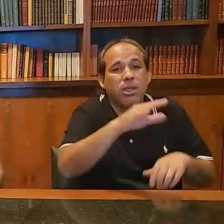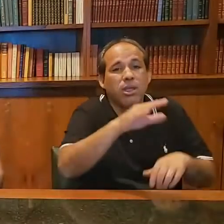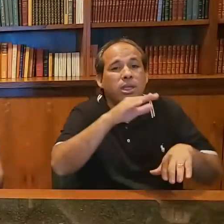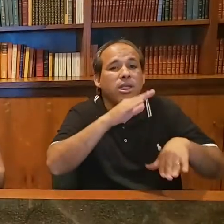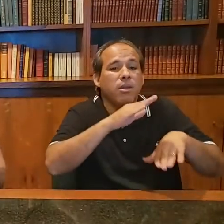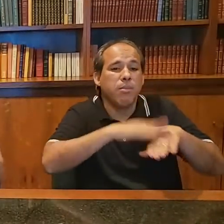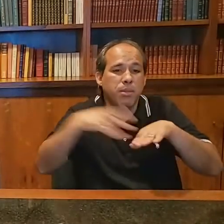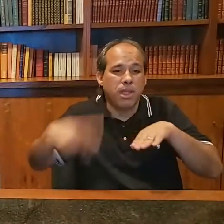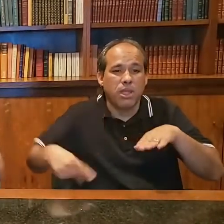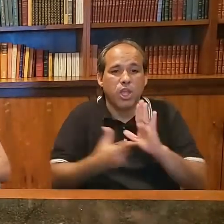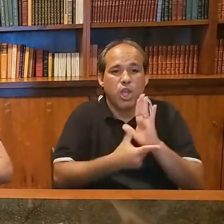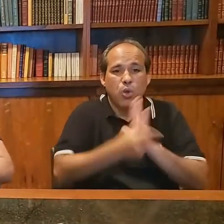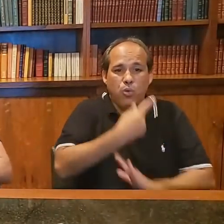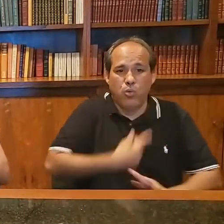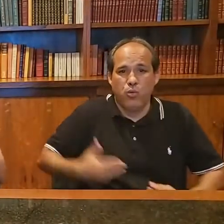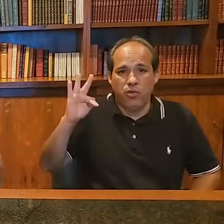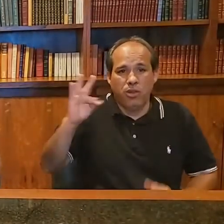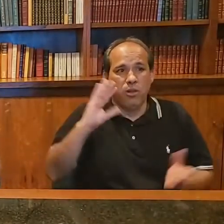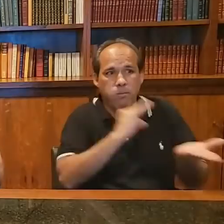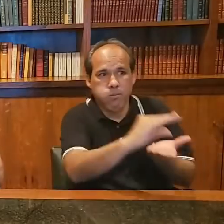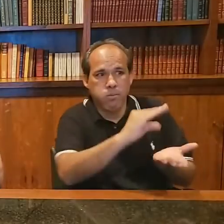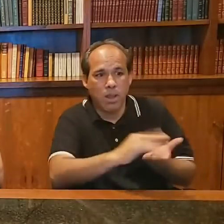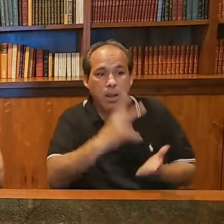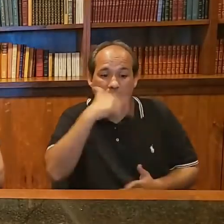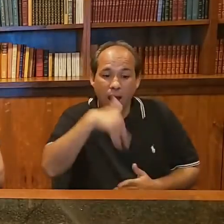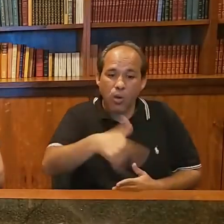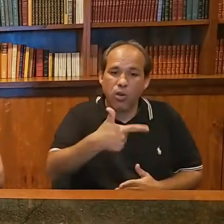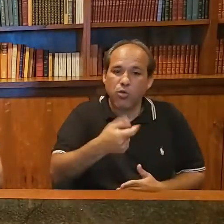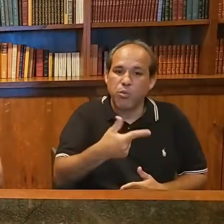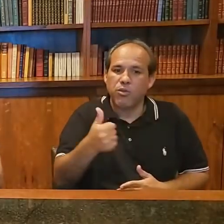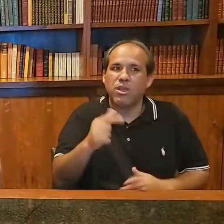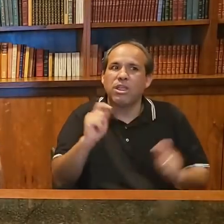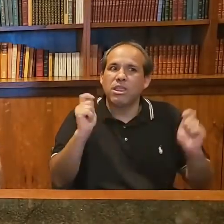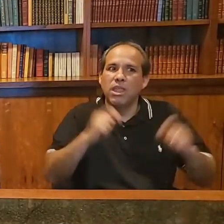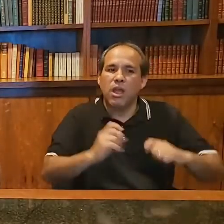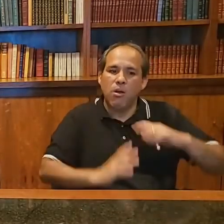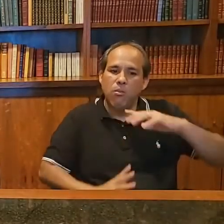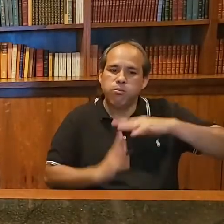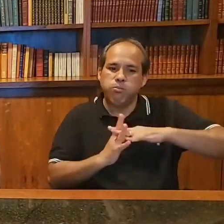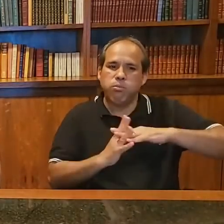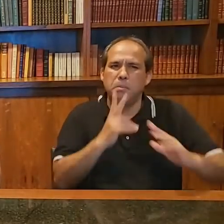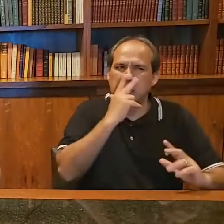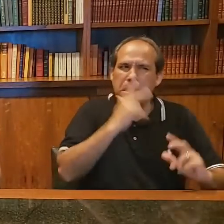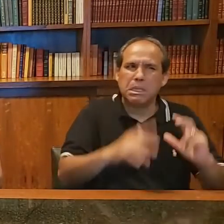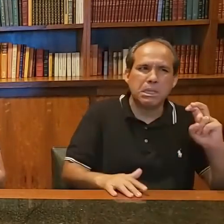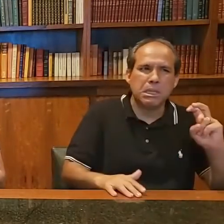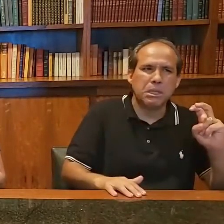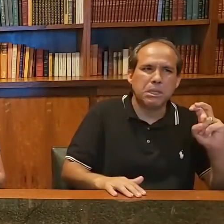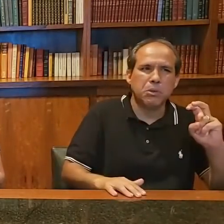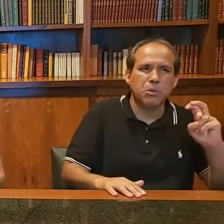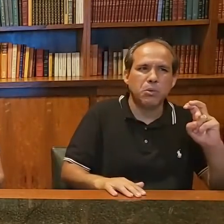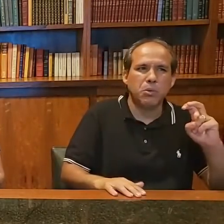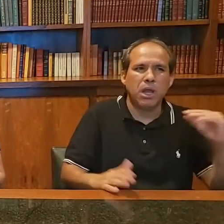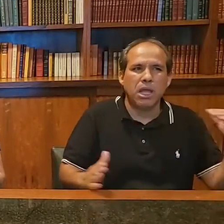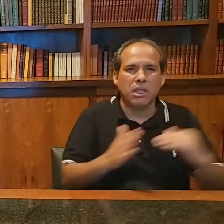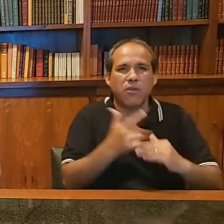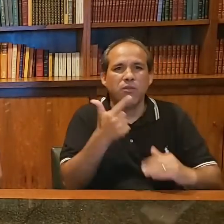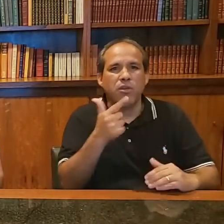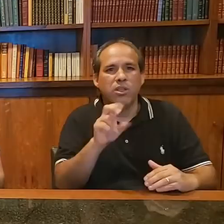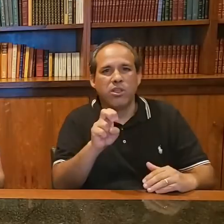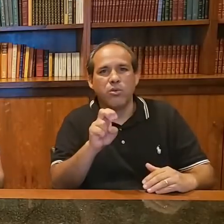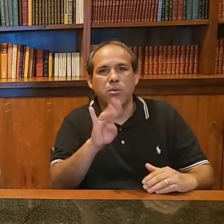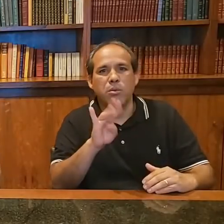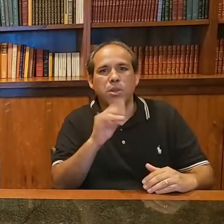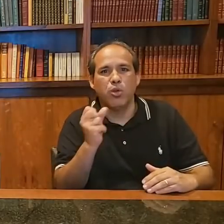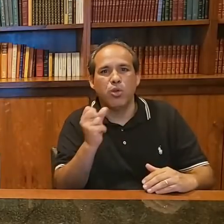do governo. A previsão agora, esse ano, poderá chegar, né, ou melhor, vai variar de 5 a 25 bilhões de reais. Depende